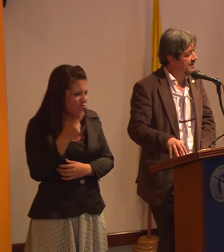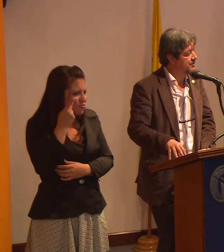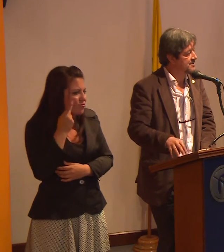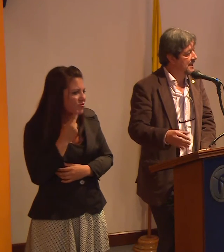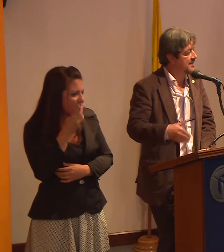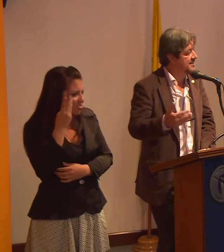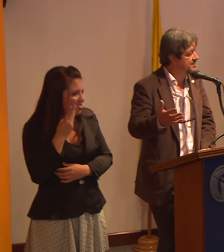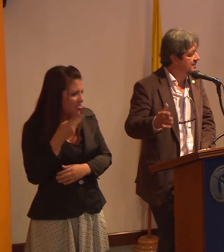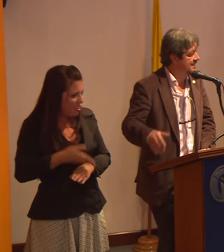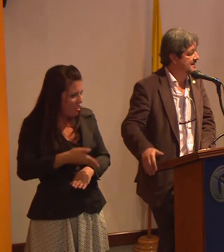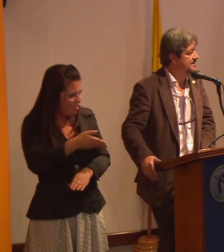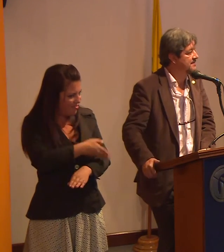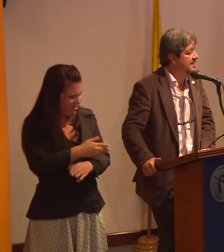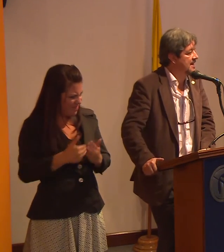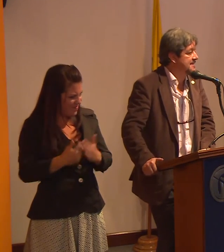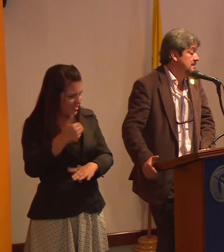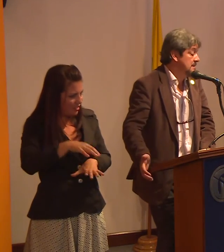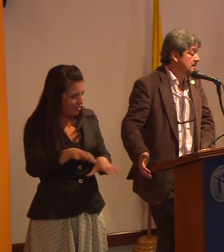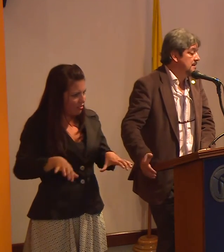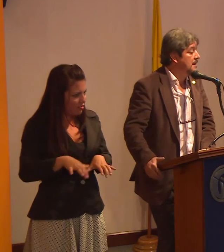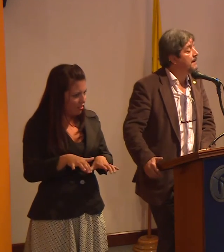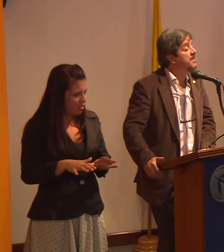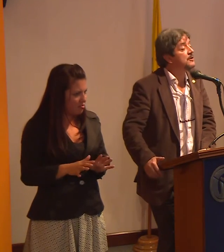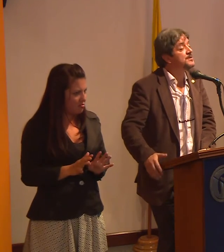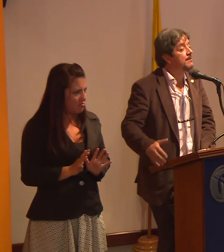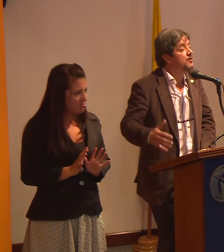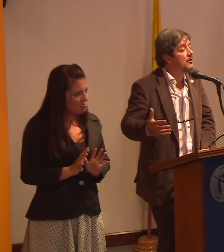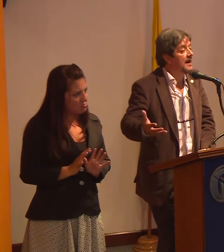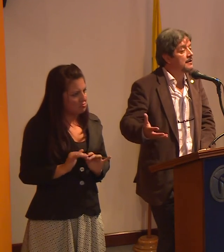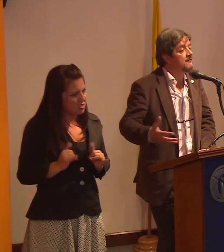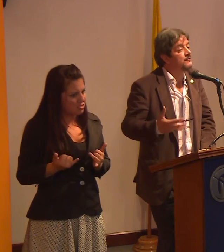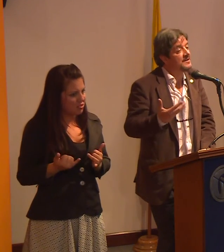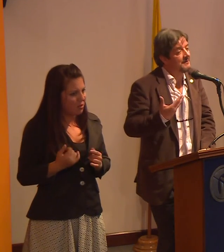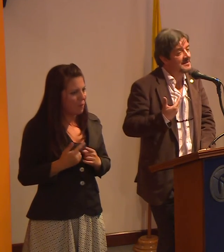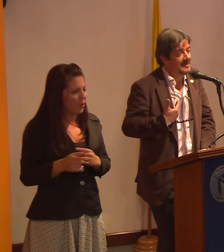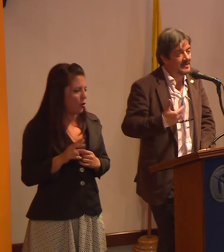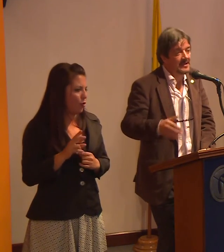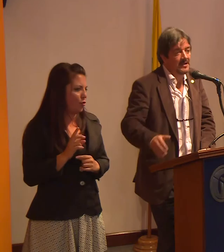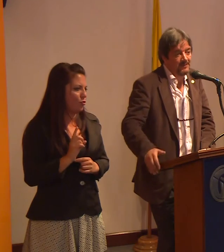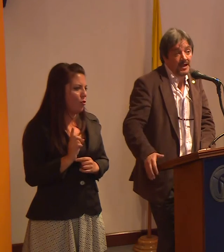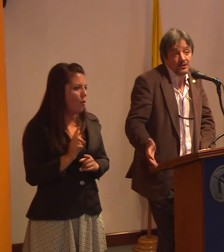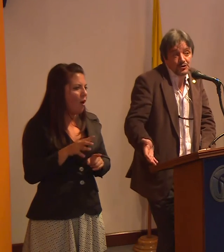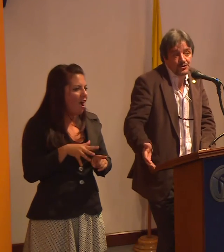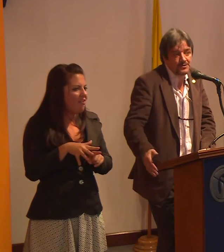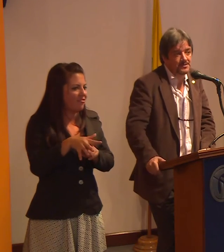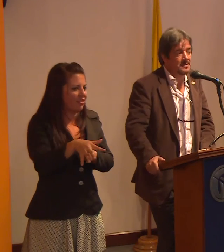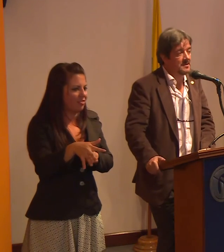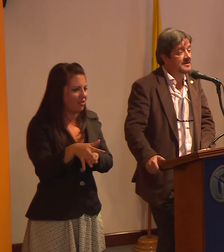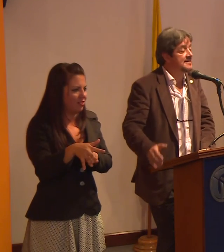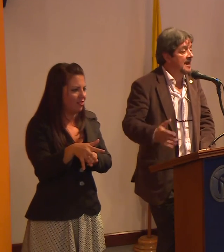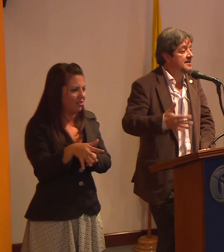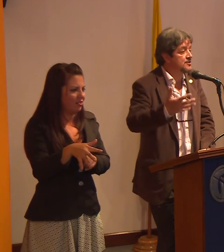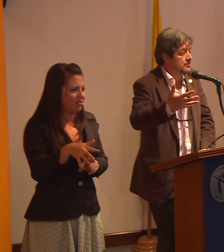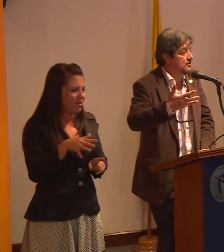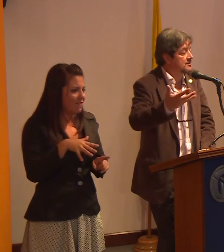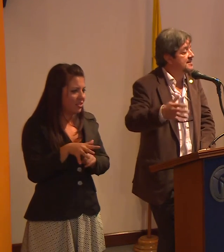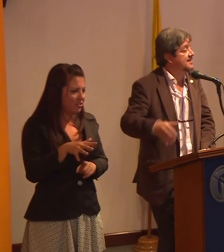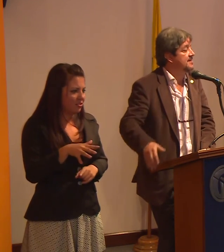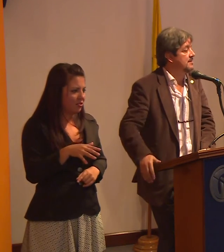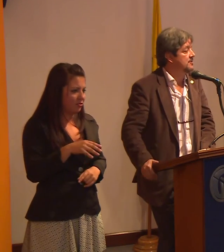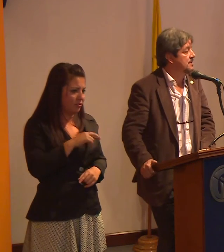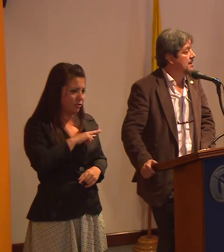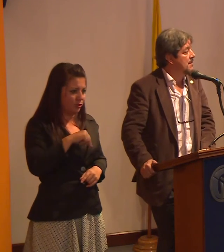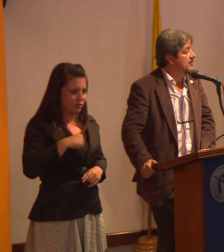2 o 3 días previos al inicio de las actividades, pero sin violar lo fundamental que era para nosotros, quizá en eso no